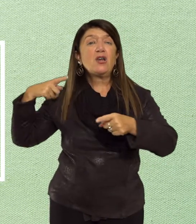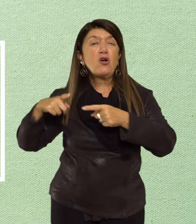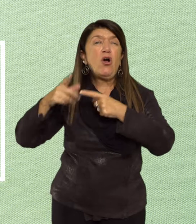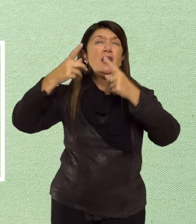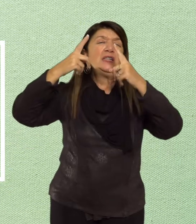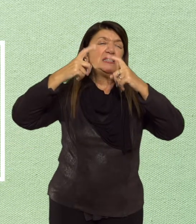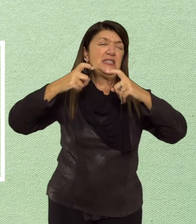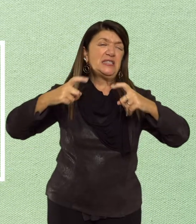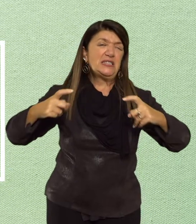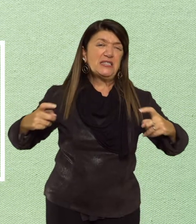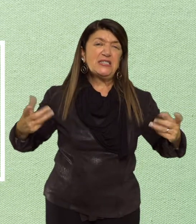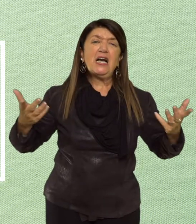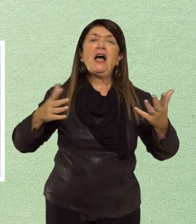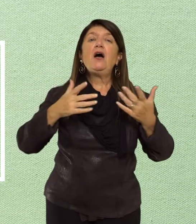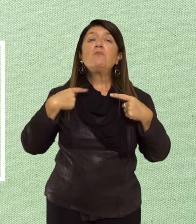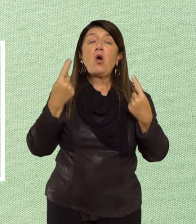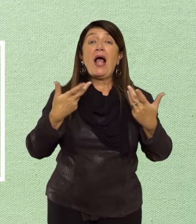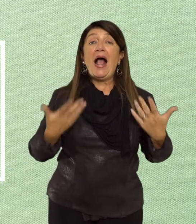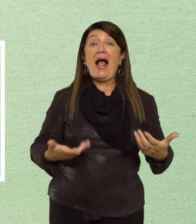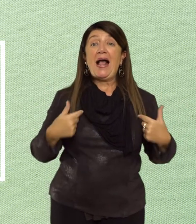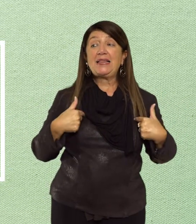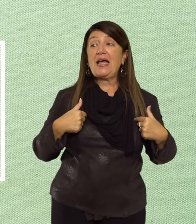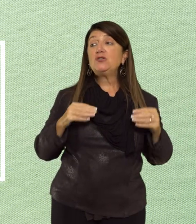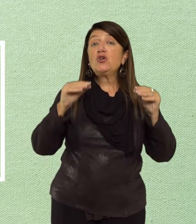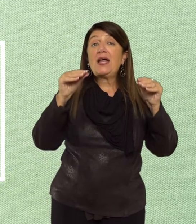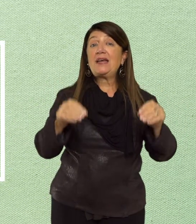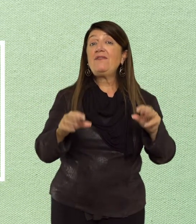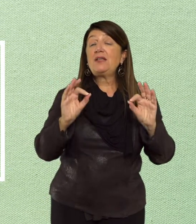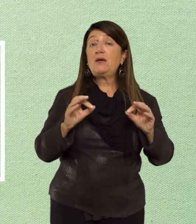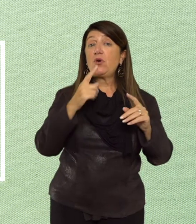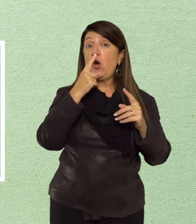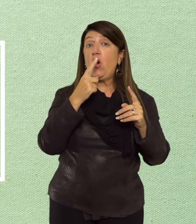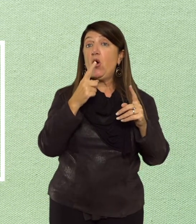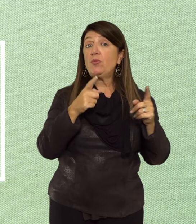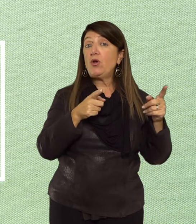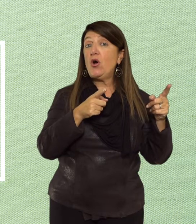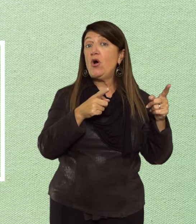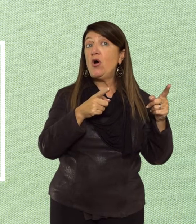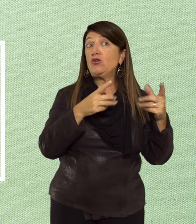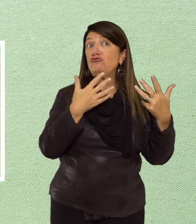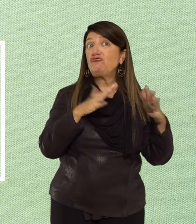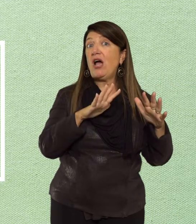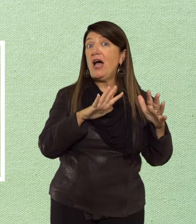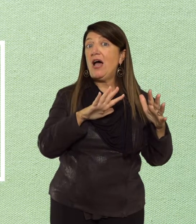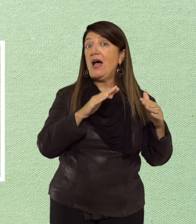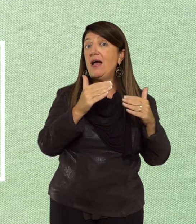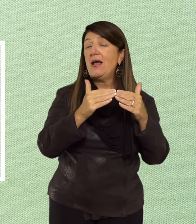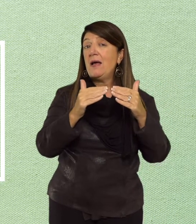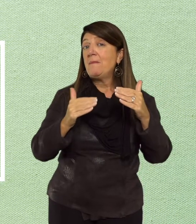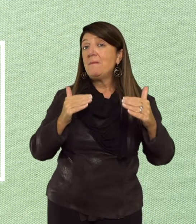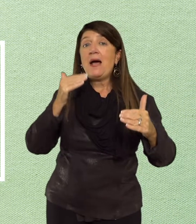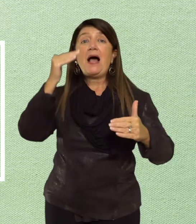quant'altro e poi adesso sono arrivata forse allo step successivo, nel senso che anche io ho vinto medaglie alle Olimpiadi come le hanno vinte loro,